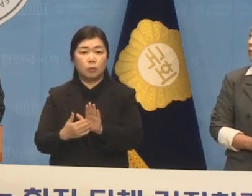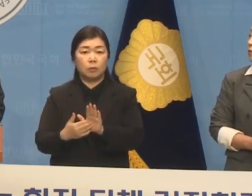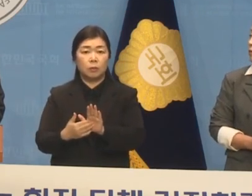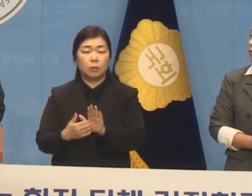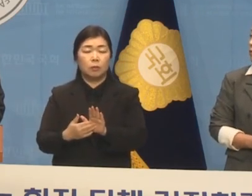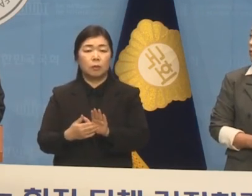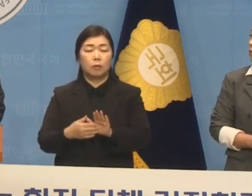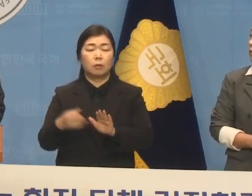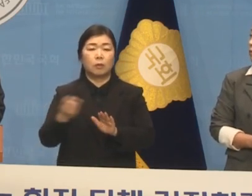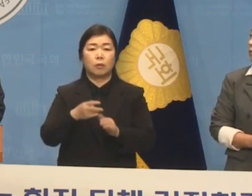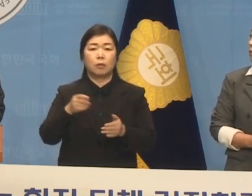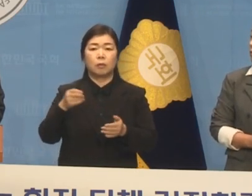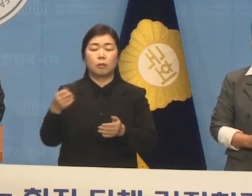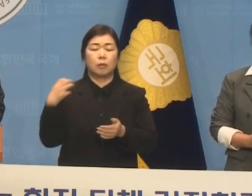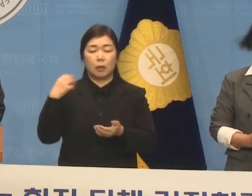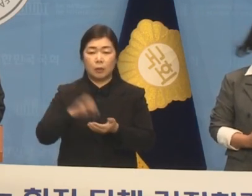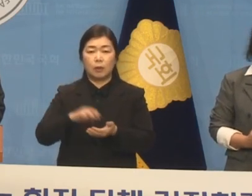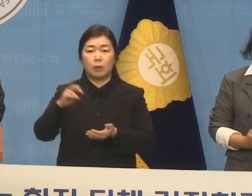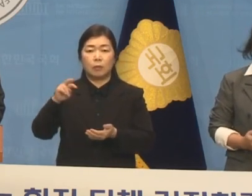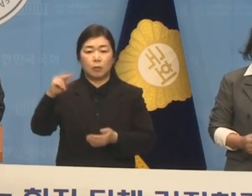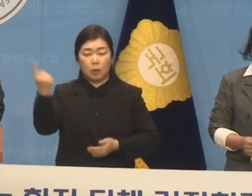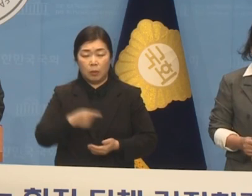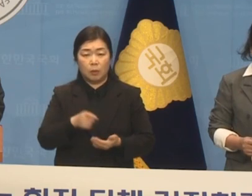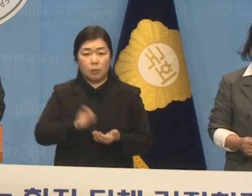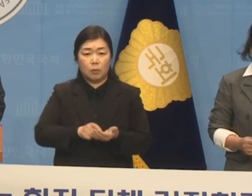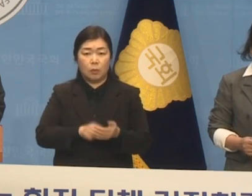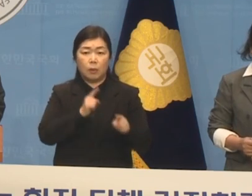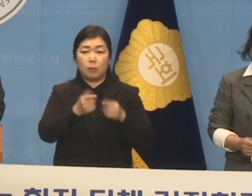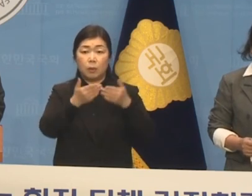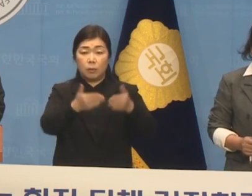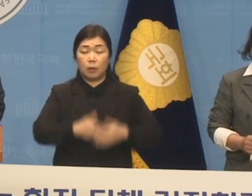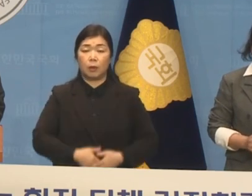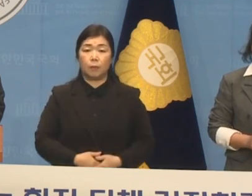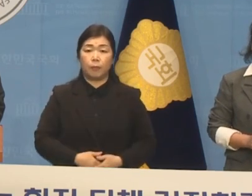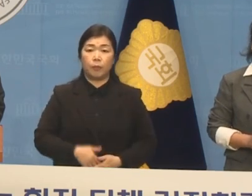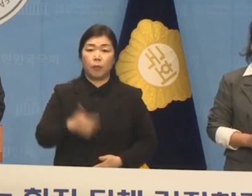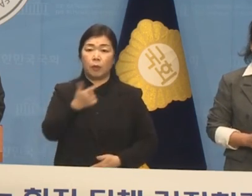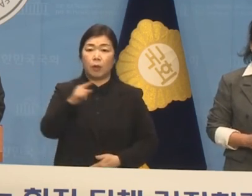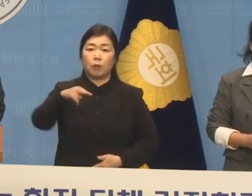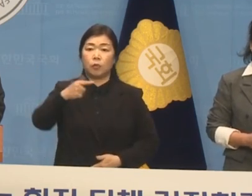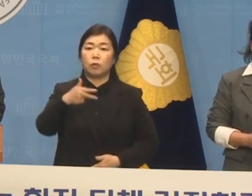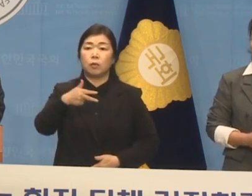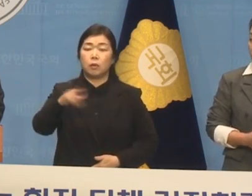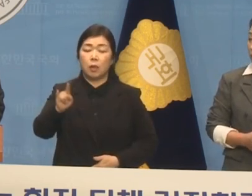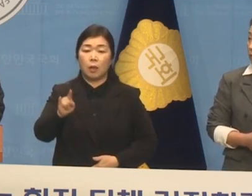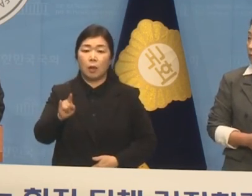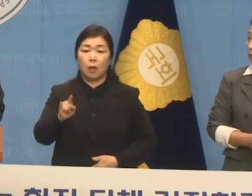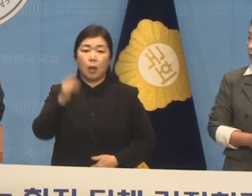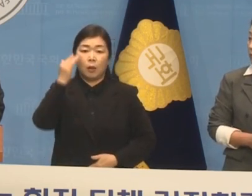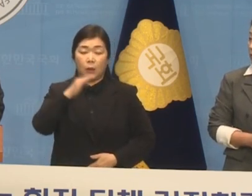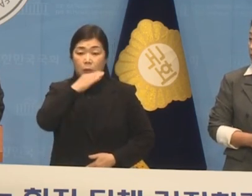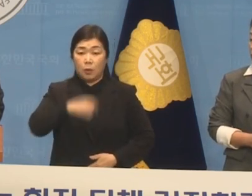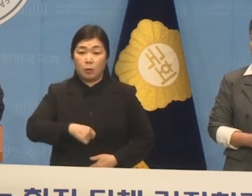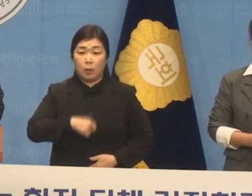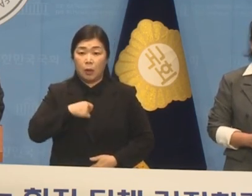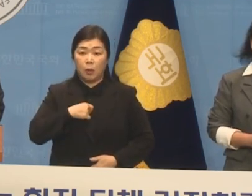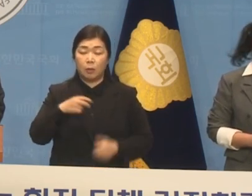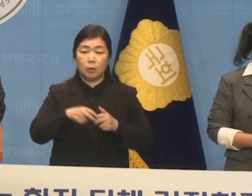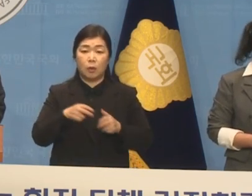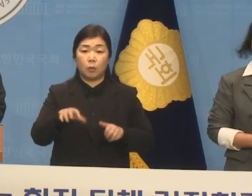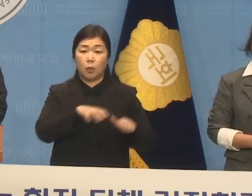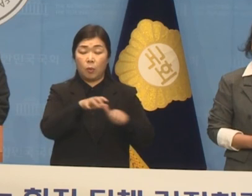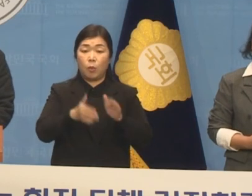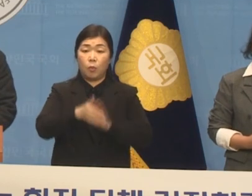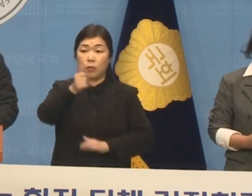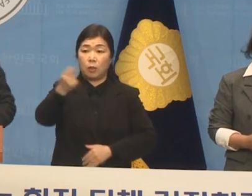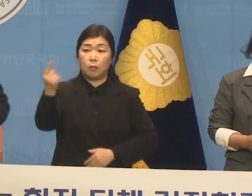한국중증질환연합회 공동 기자회견을 시작하도록 하겠습니다. 나순자 녹색정의당 의료돌봄 본부장님께서 진행해